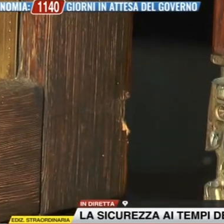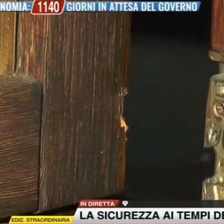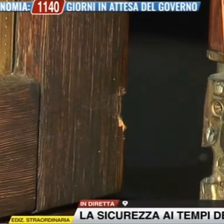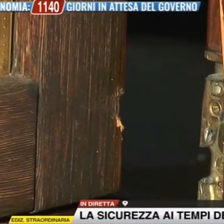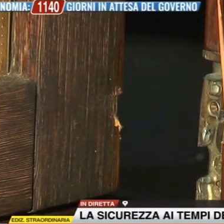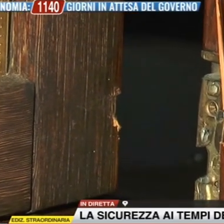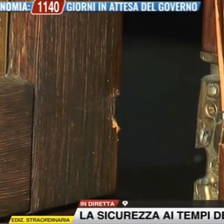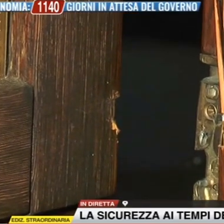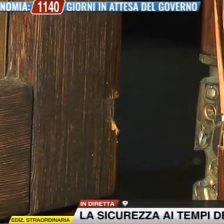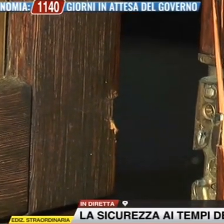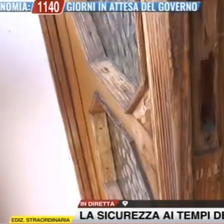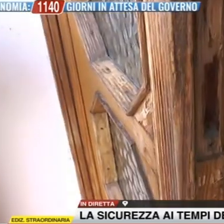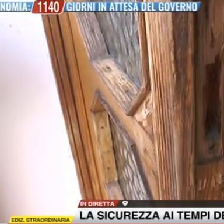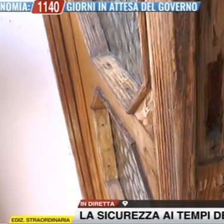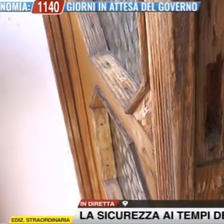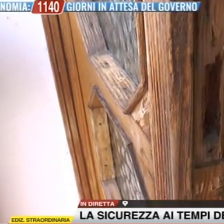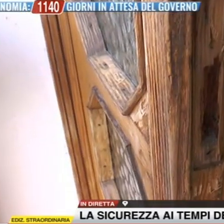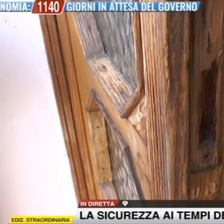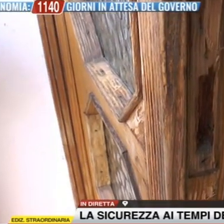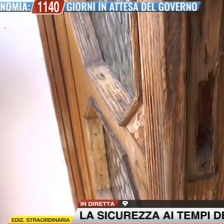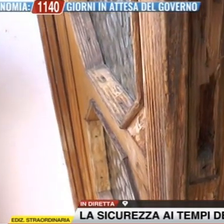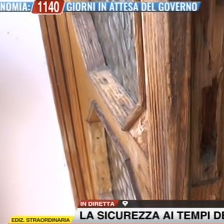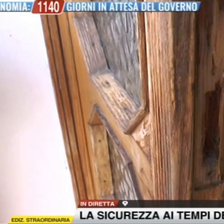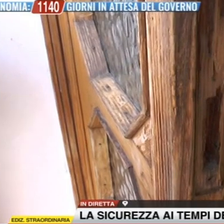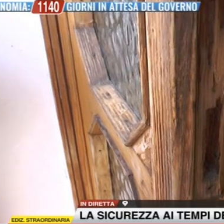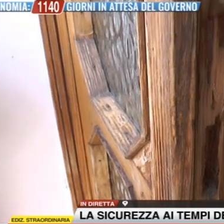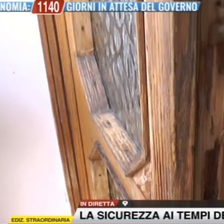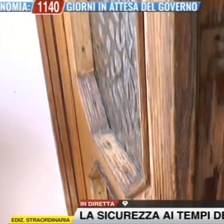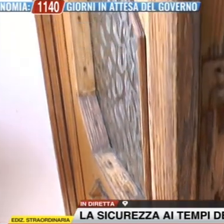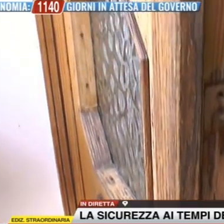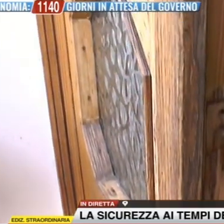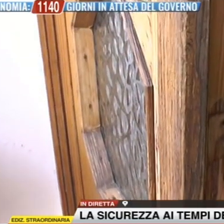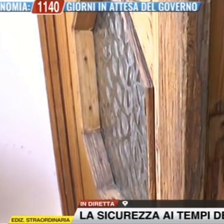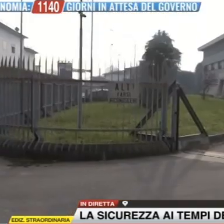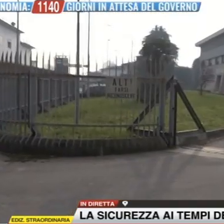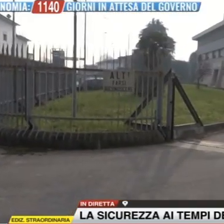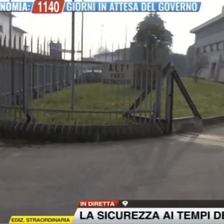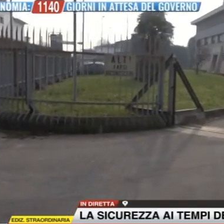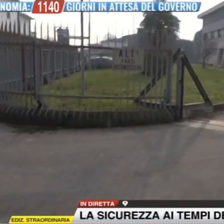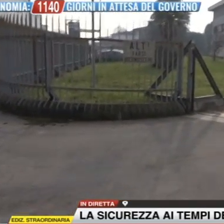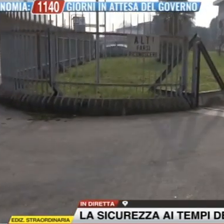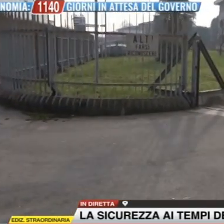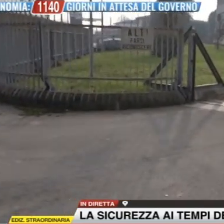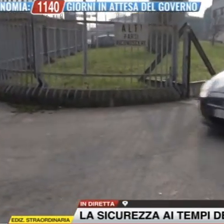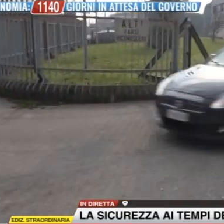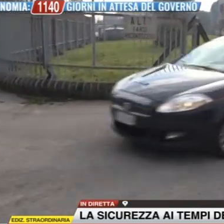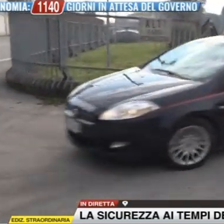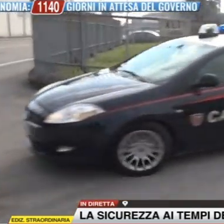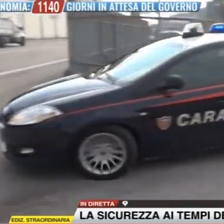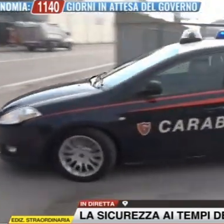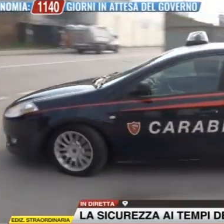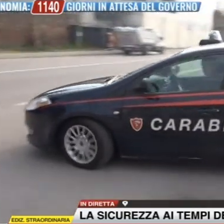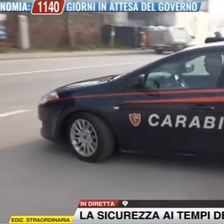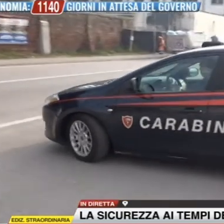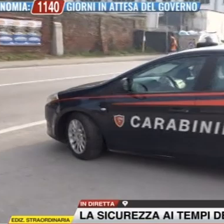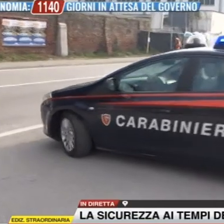difese passive, il chiudere la porta, le finestre, il sistema di allarme, la videosorveglianza. Ma l'aiuto tra i cittadini e le segnalazioni sono